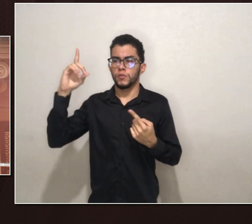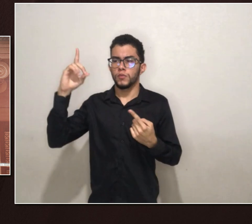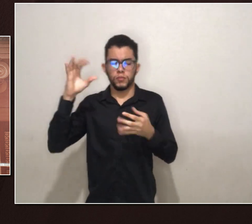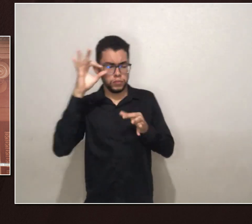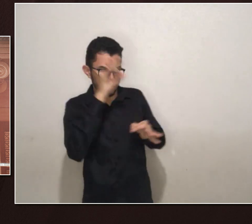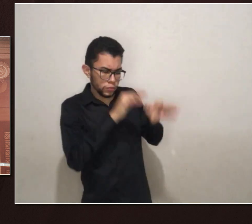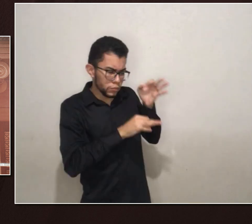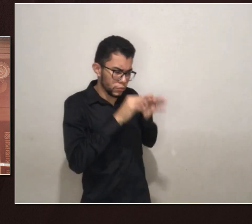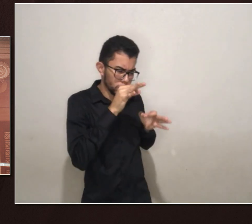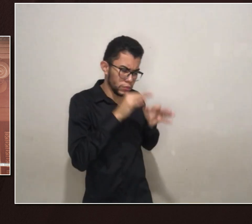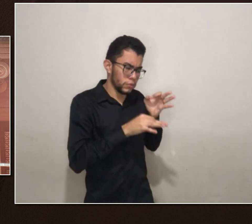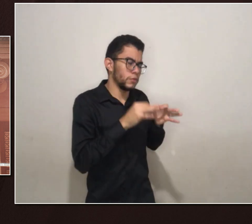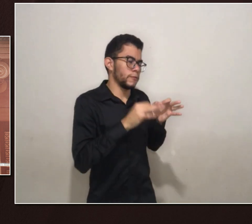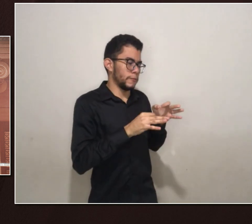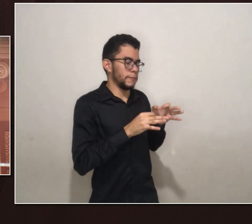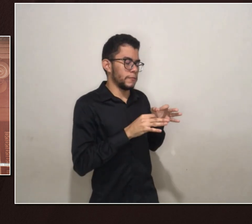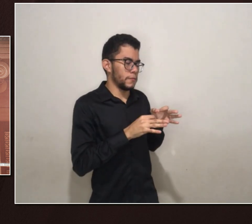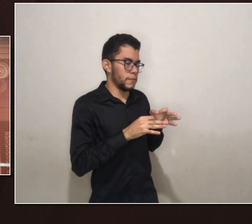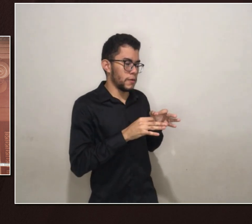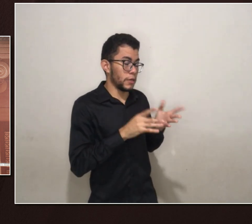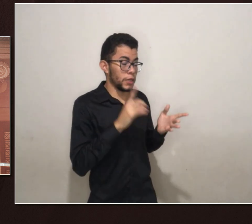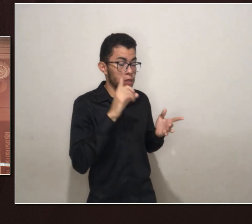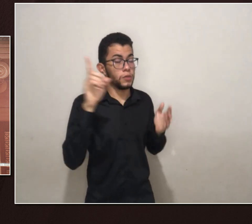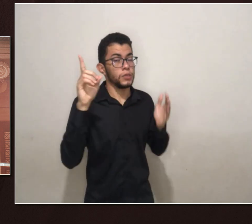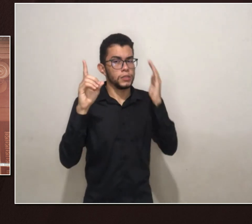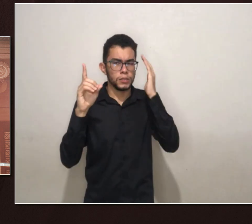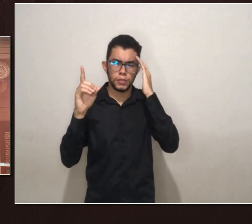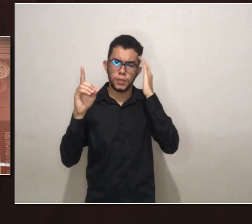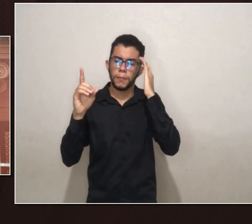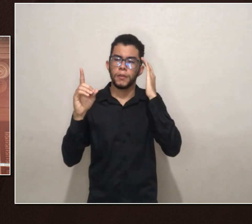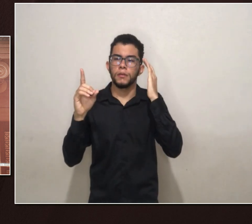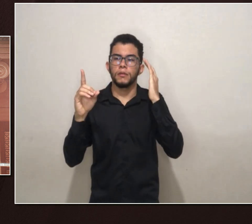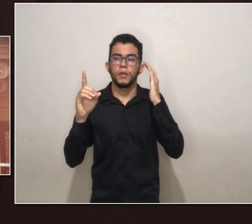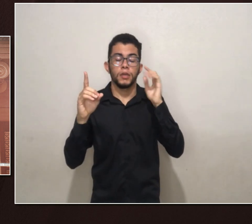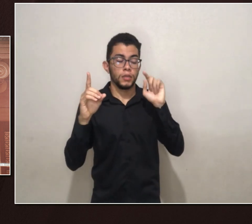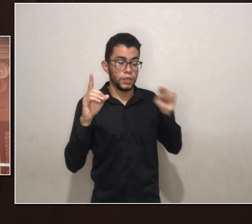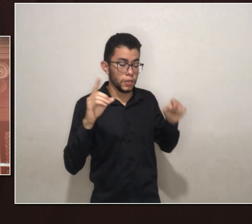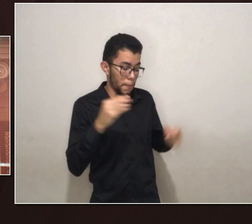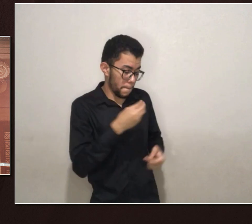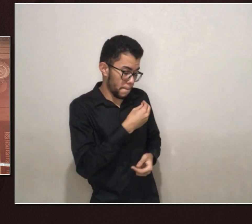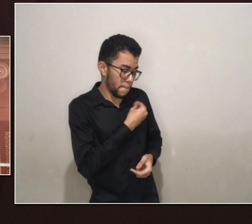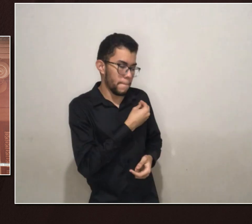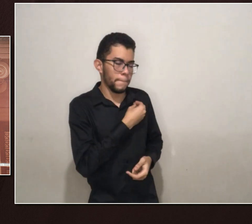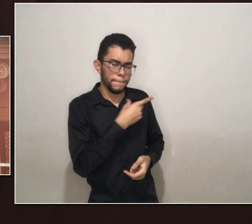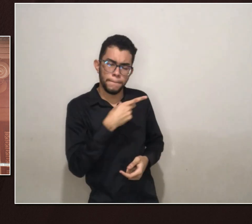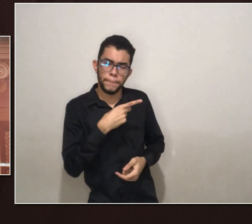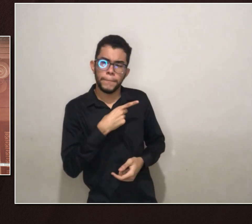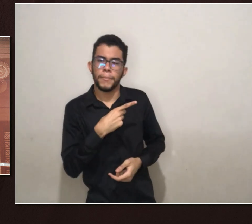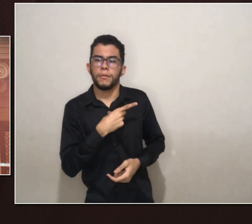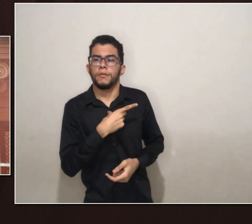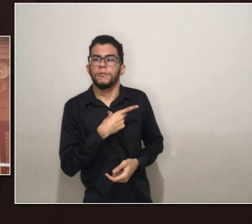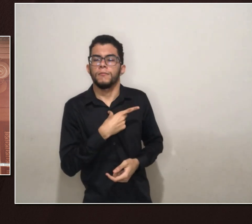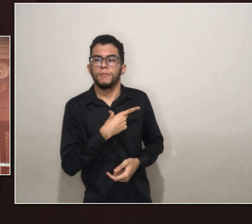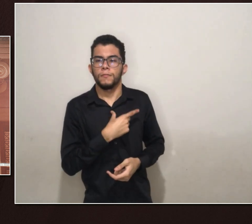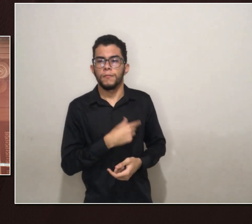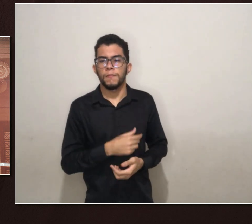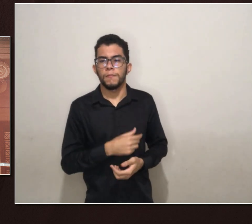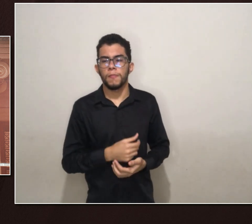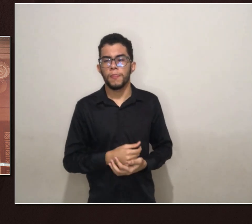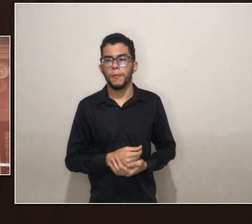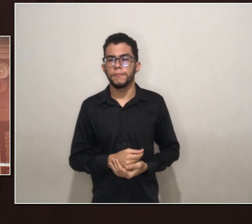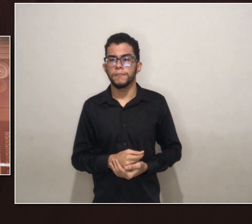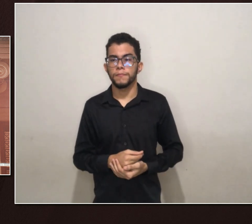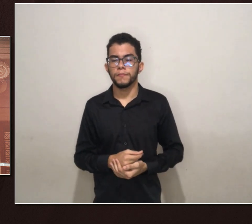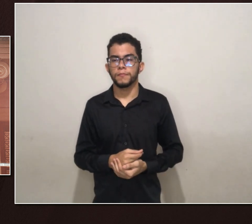ali estava a fonte da degradação, Por isso, vamos olhar com esse